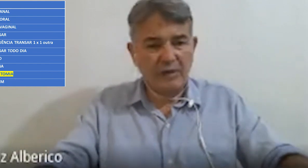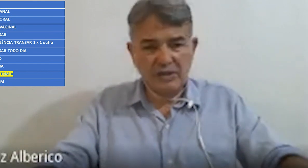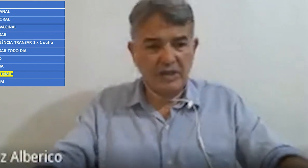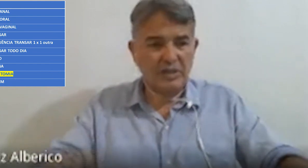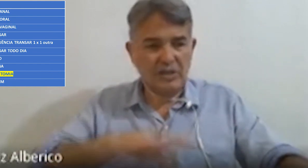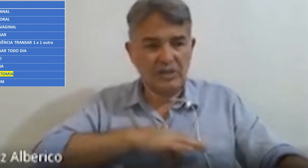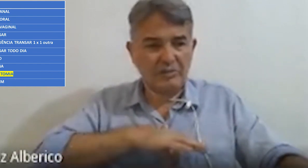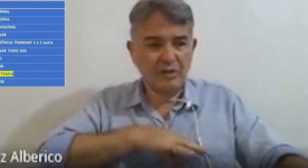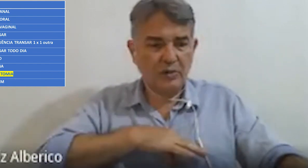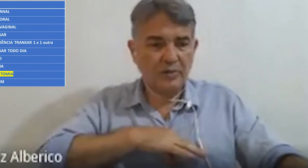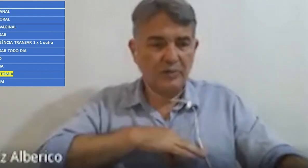Vagina a gente já viu.